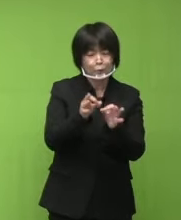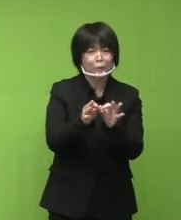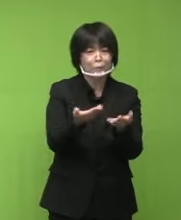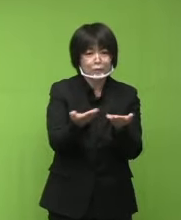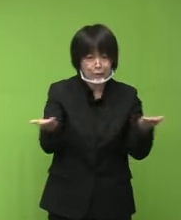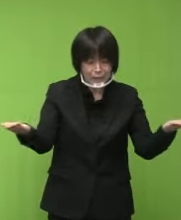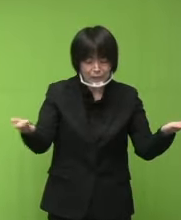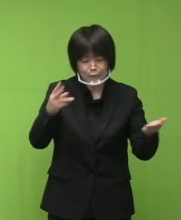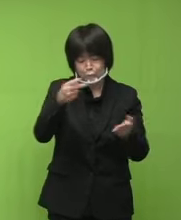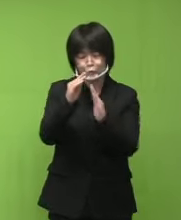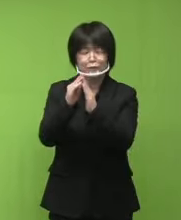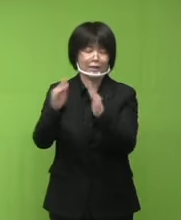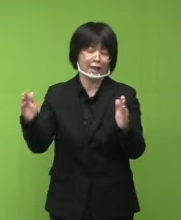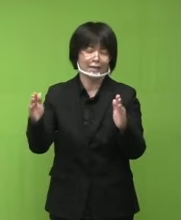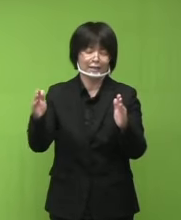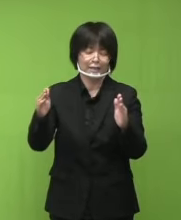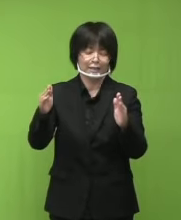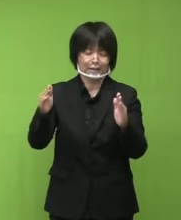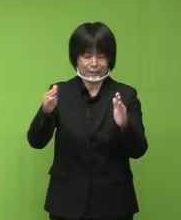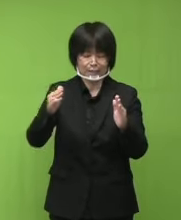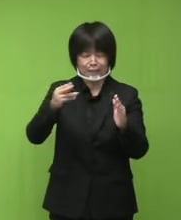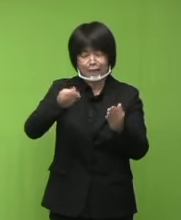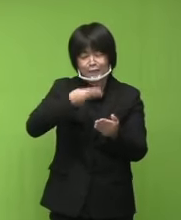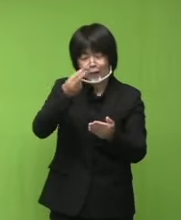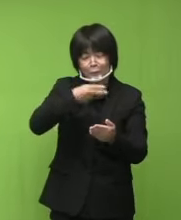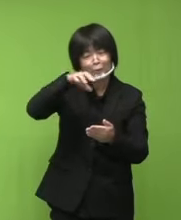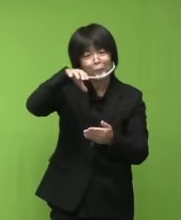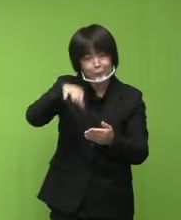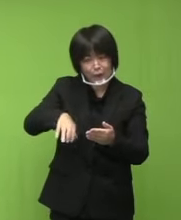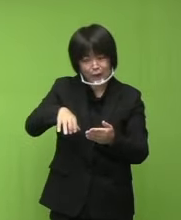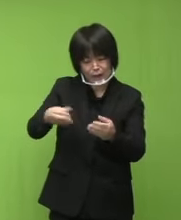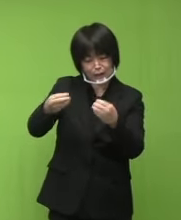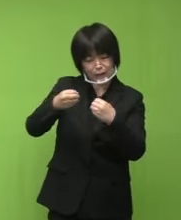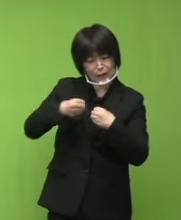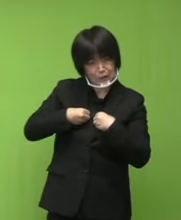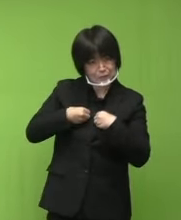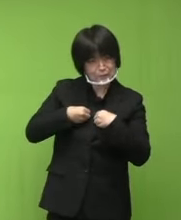会など、飲食の場面を通じた感染が増加しています。これ行きましょうか。